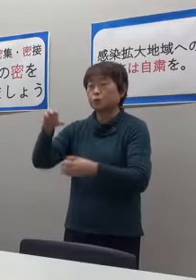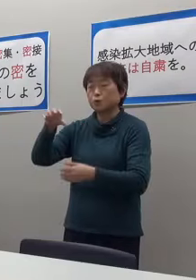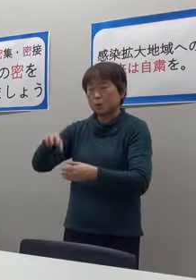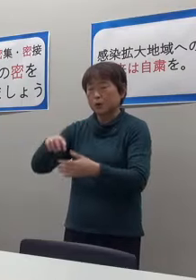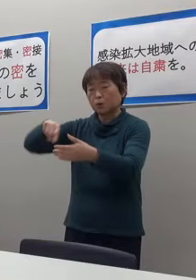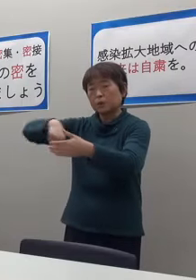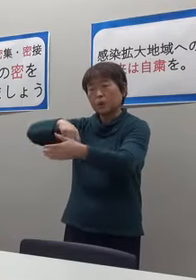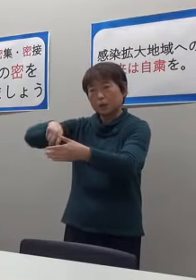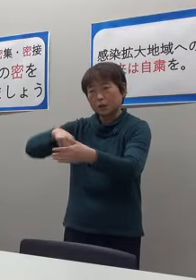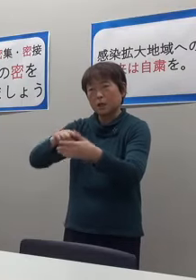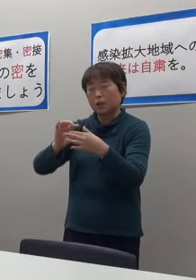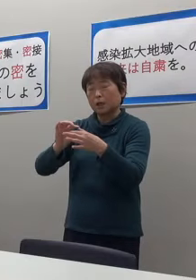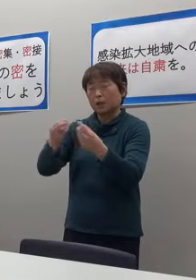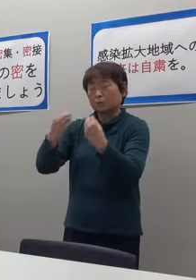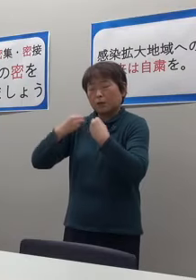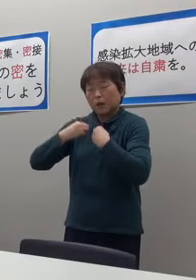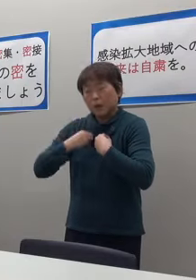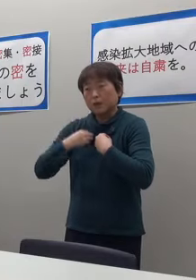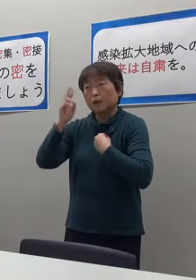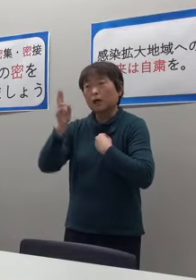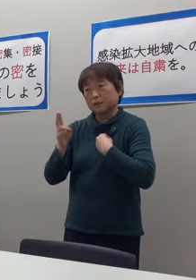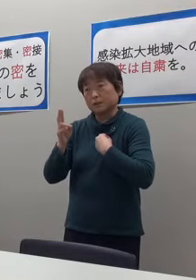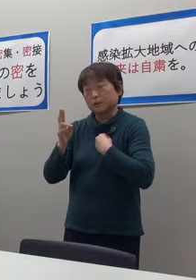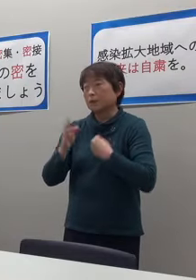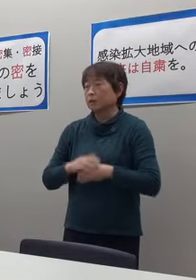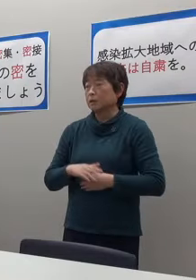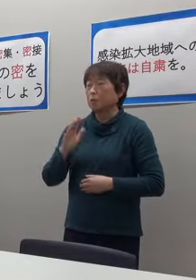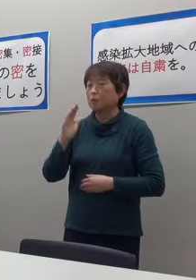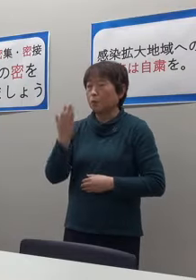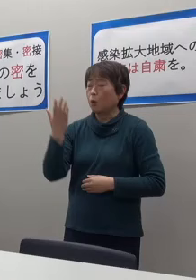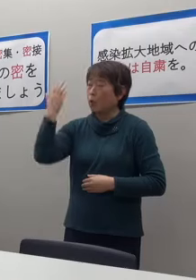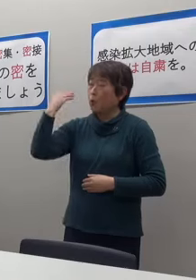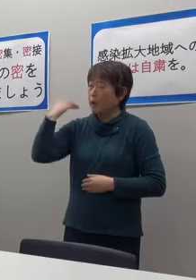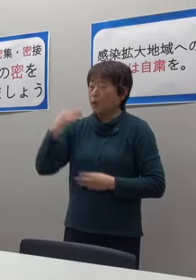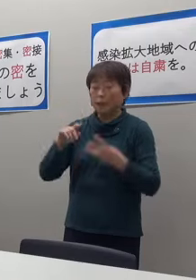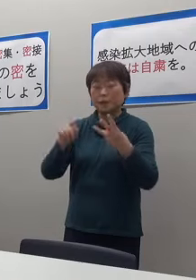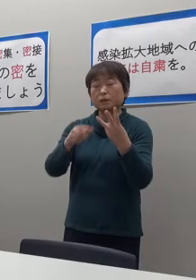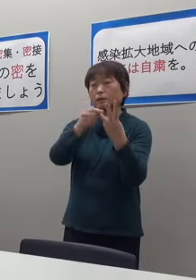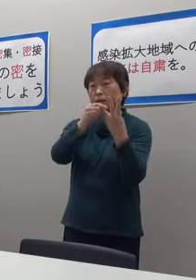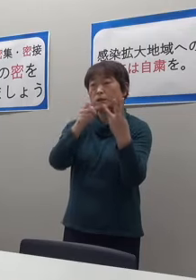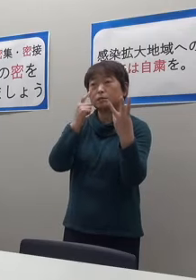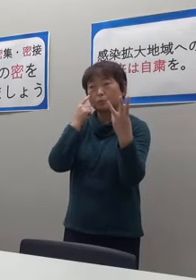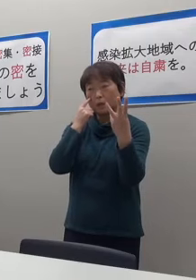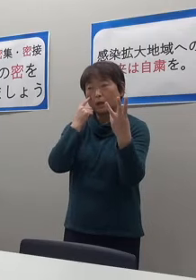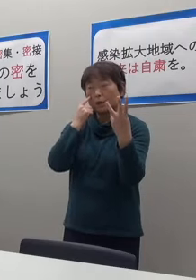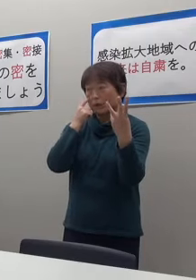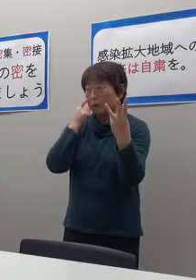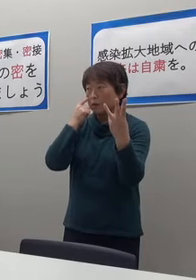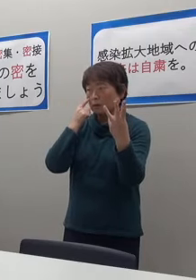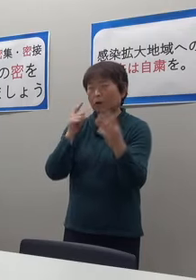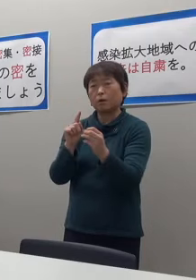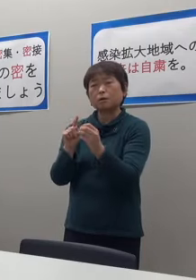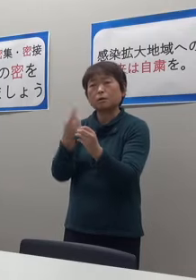るんですけど、前回含めてその市中感染としか見えない、今のところその経路が分からない感染者が出てきて、またこうやって広がり